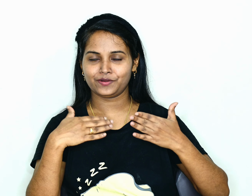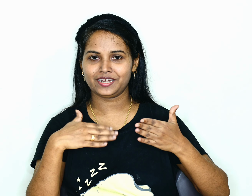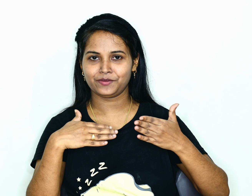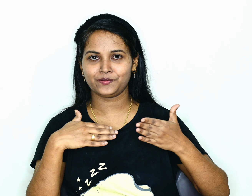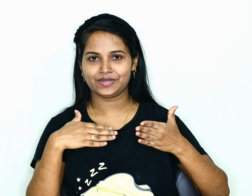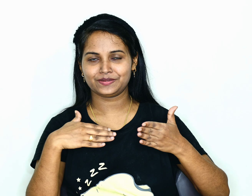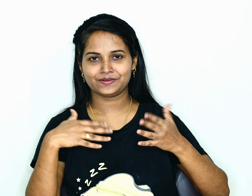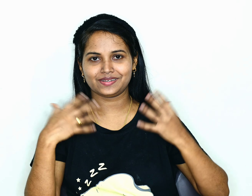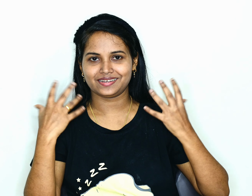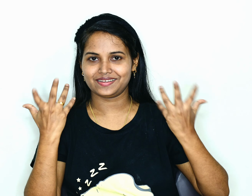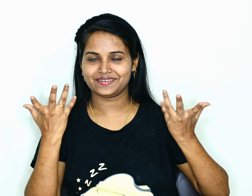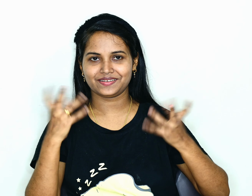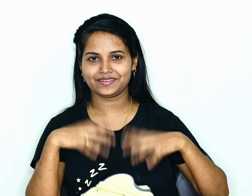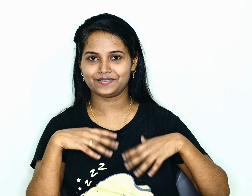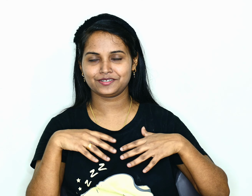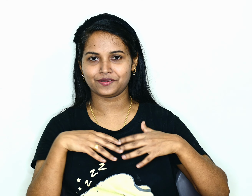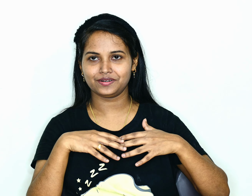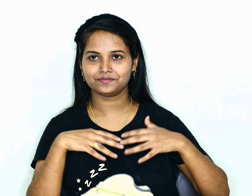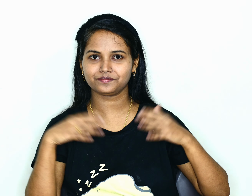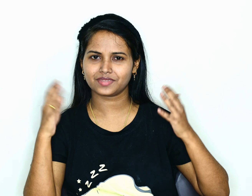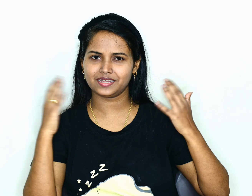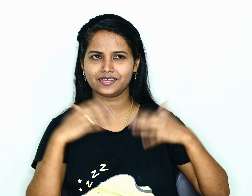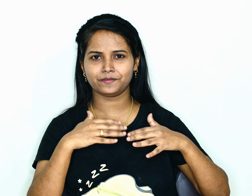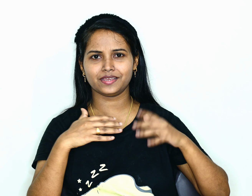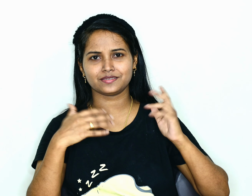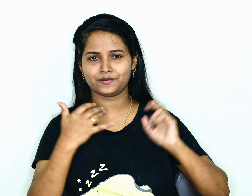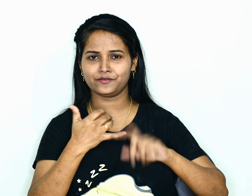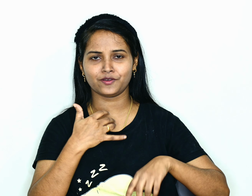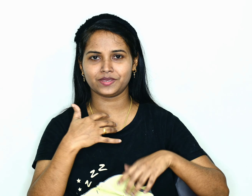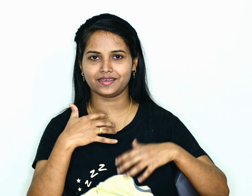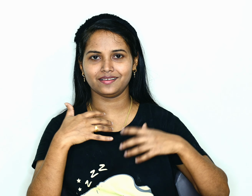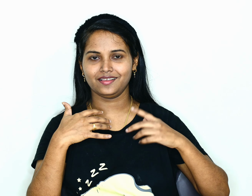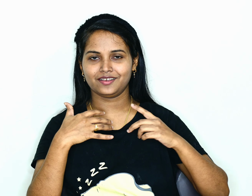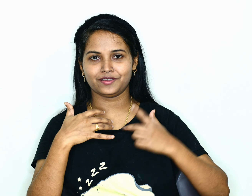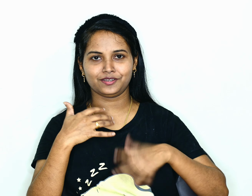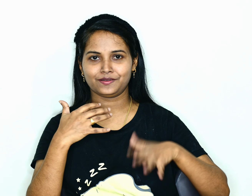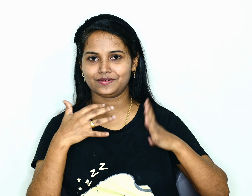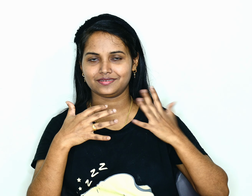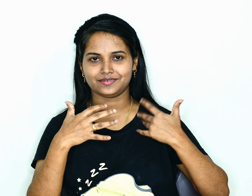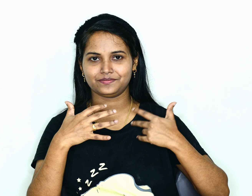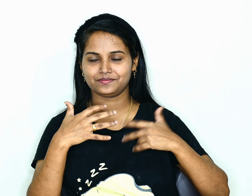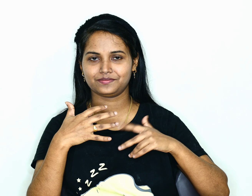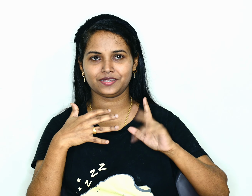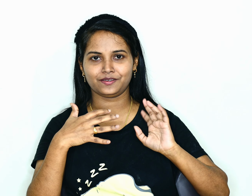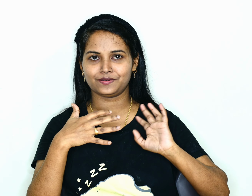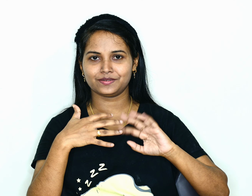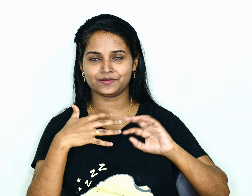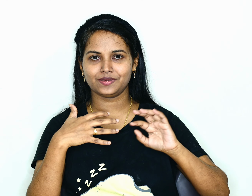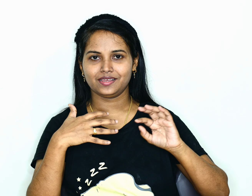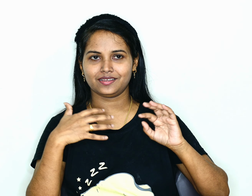डेट पे बोले तो आई गॉट शॉक। दिन घर पे आए, सबको इन्फॉर्म किया, फादर इन लॉ, ब्रदर इन लॉ, सबको,